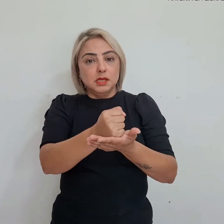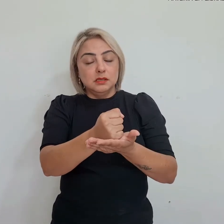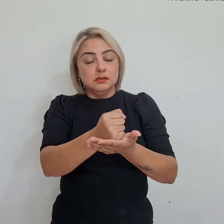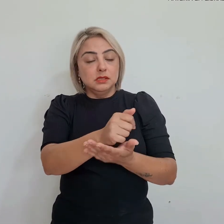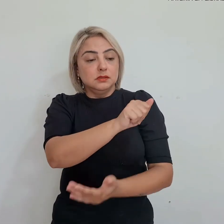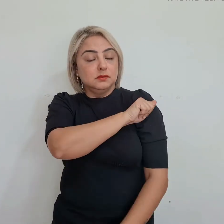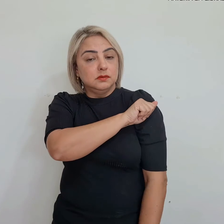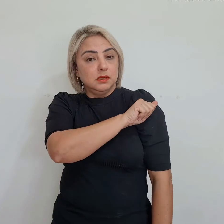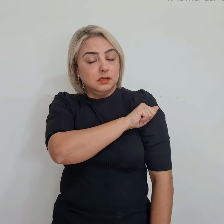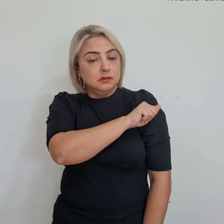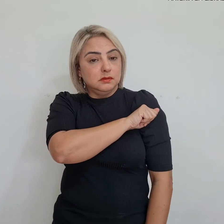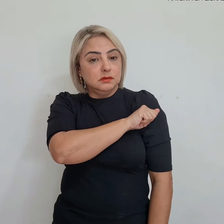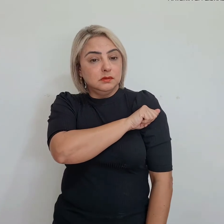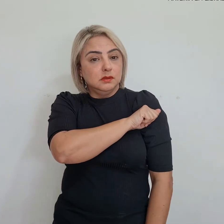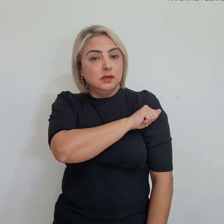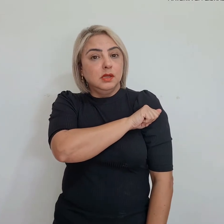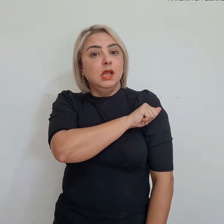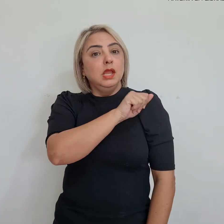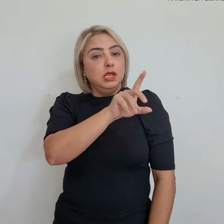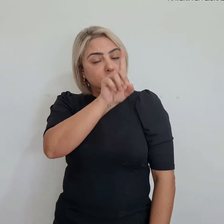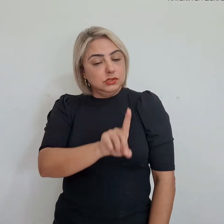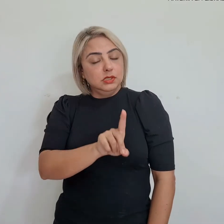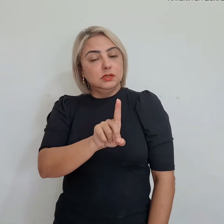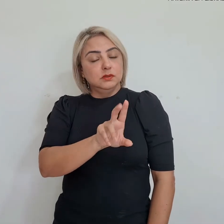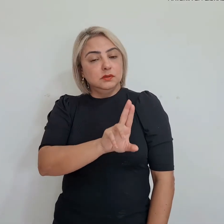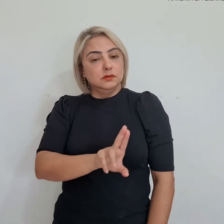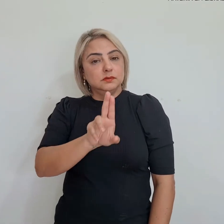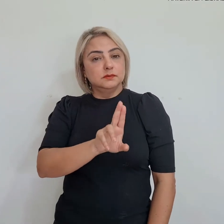assistência estudantil e de reitores.